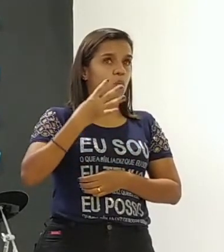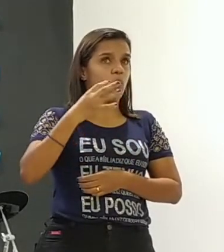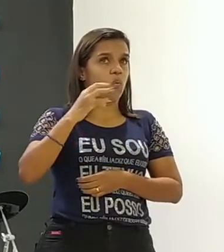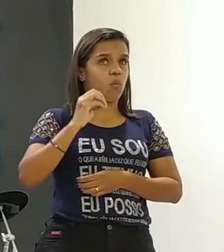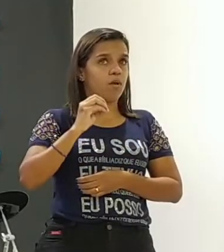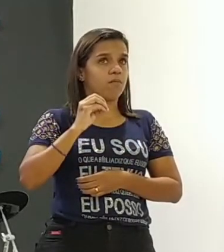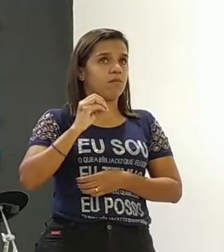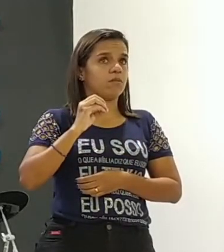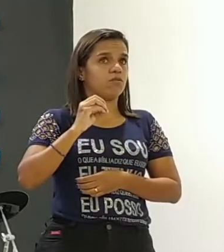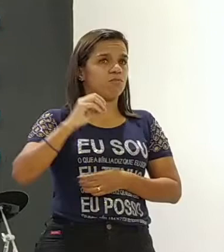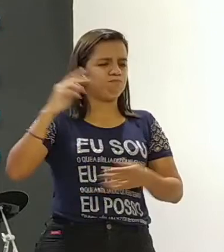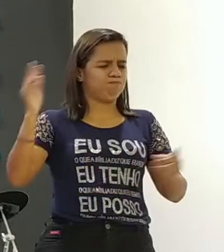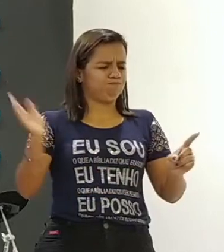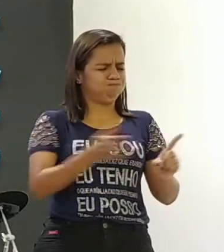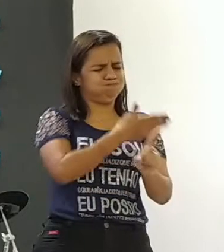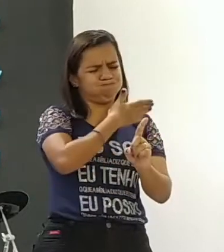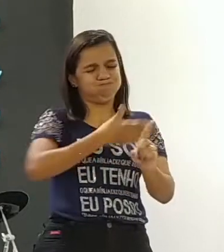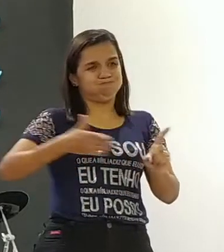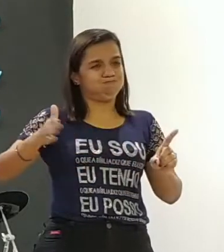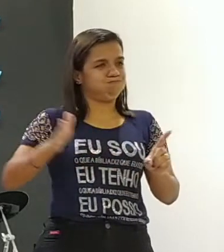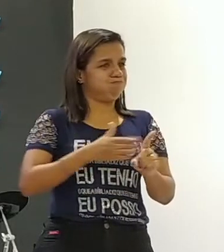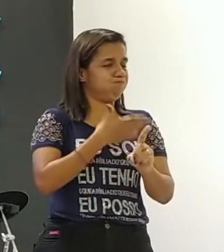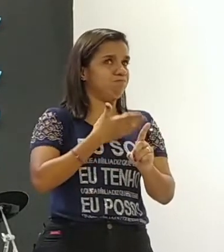açoites. 25.